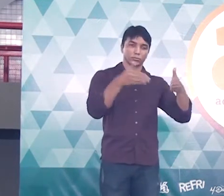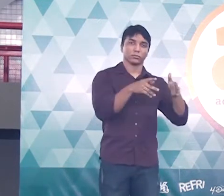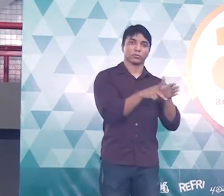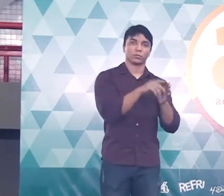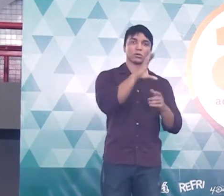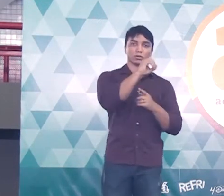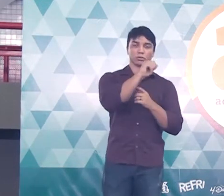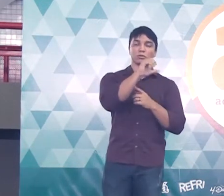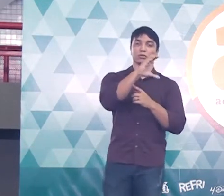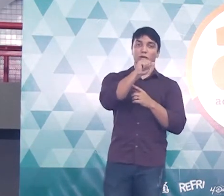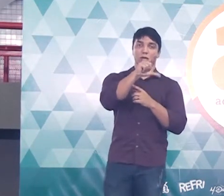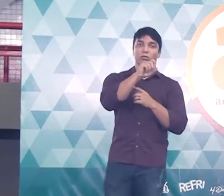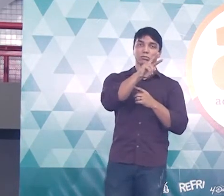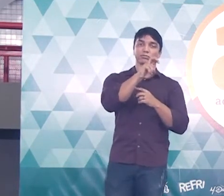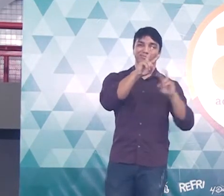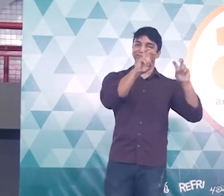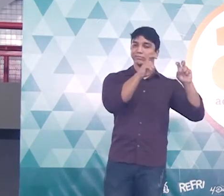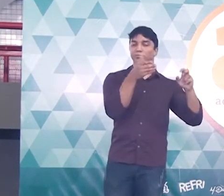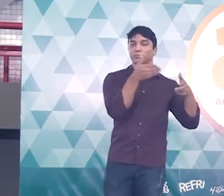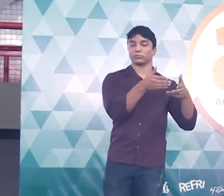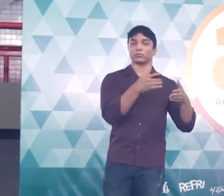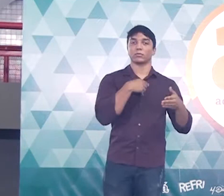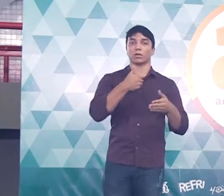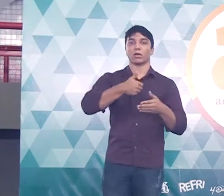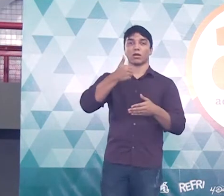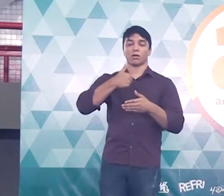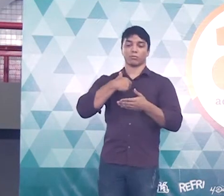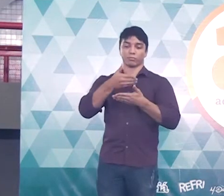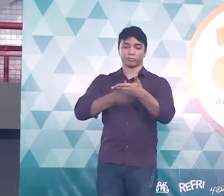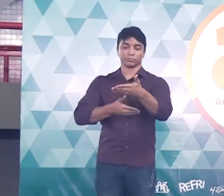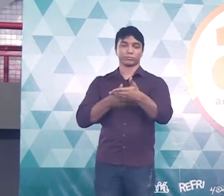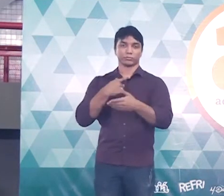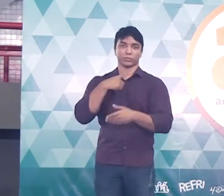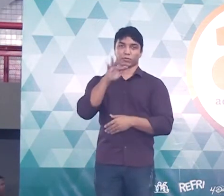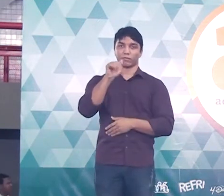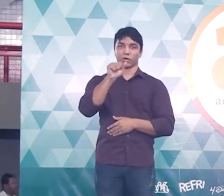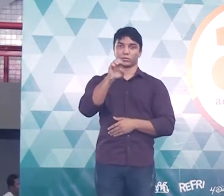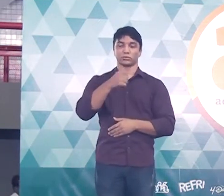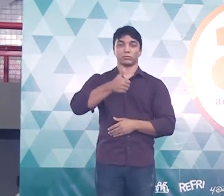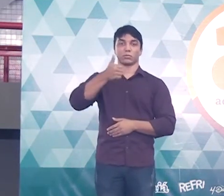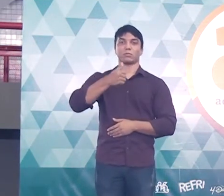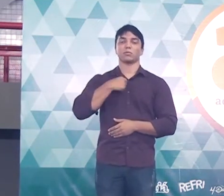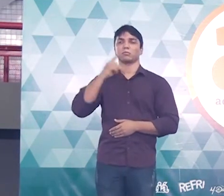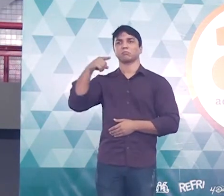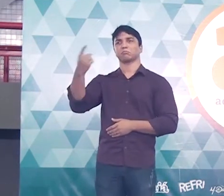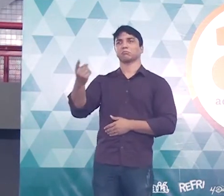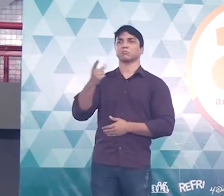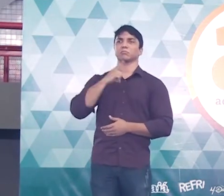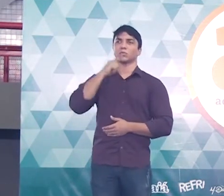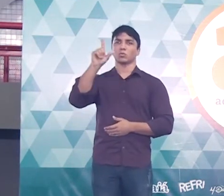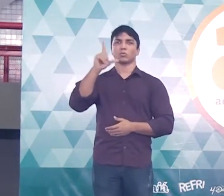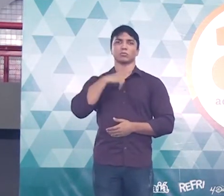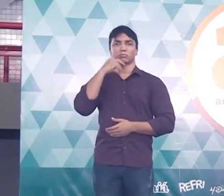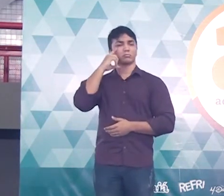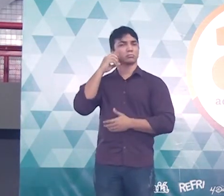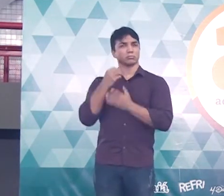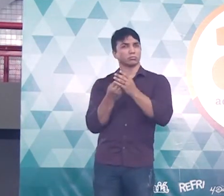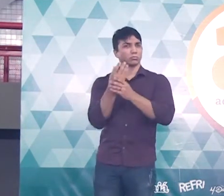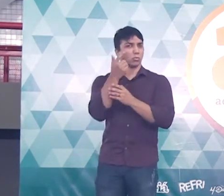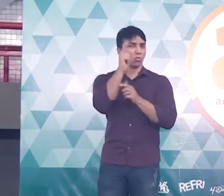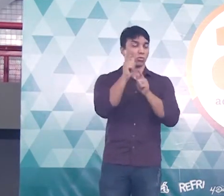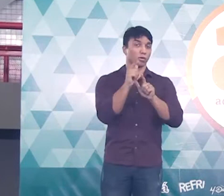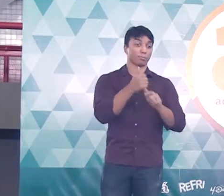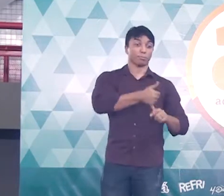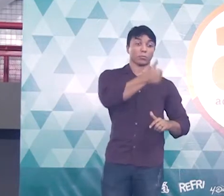de calorimetria, principalmente na primeira prova, né? na primeira fase. A segunda fase ela é um pouquinho mais elaborada, mas a